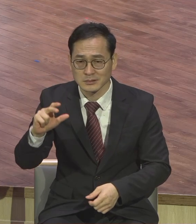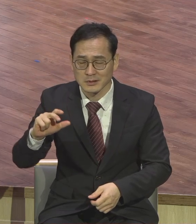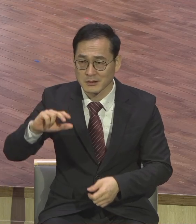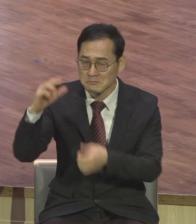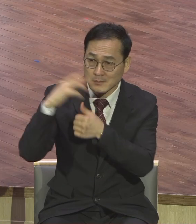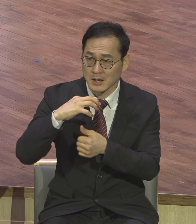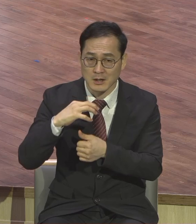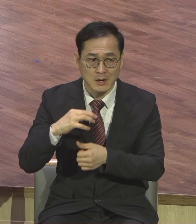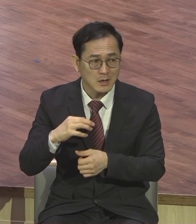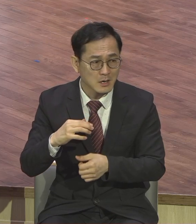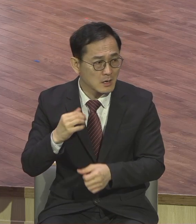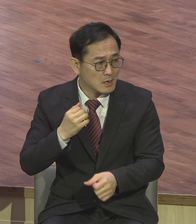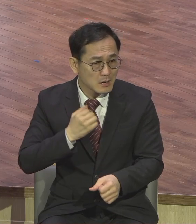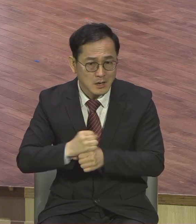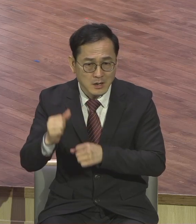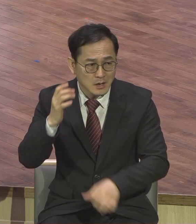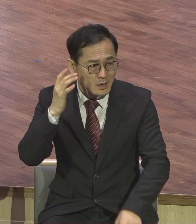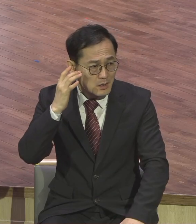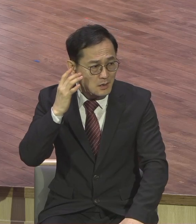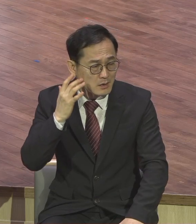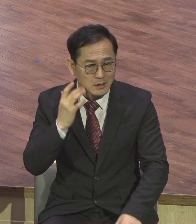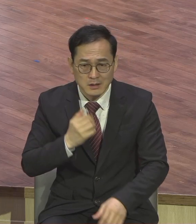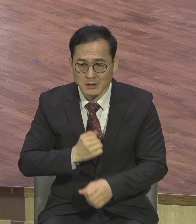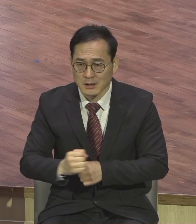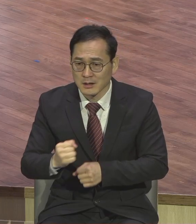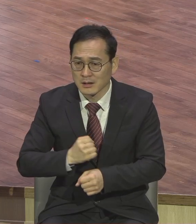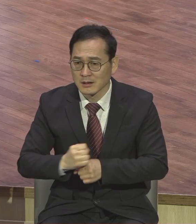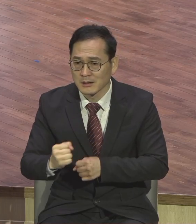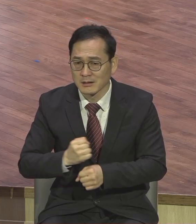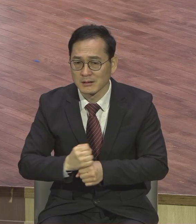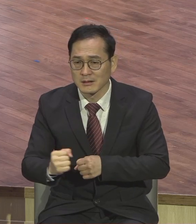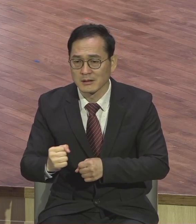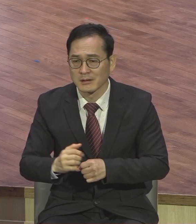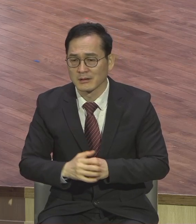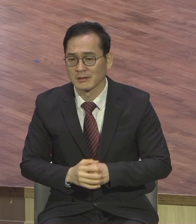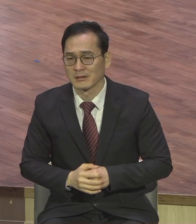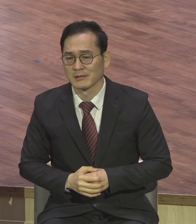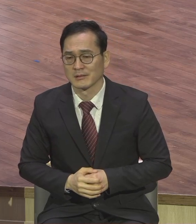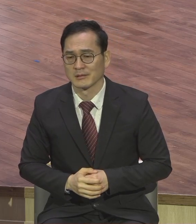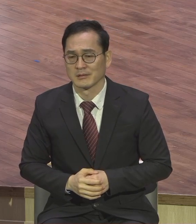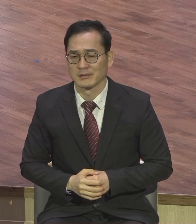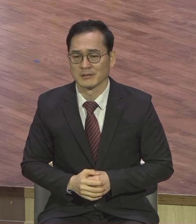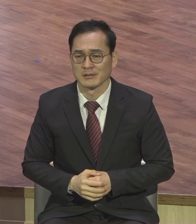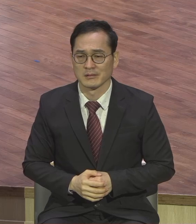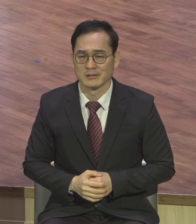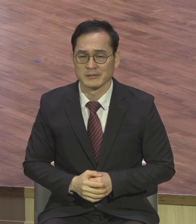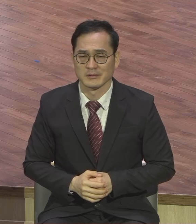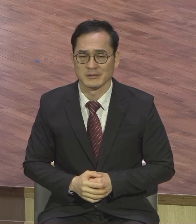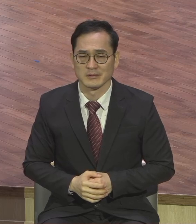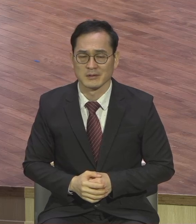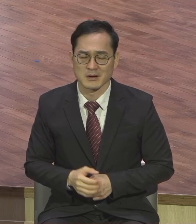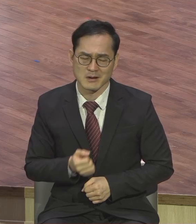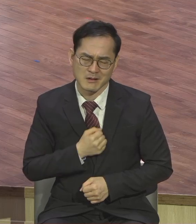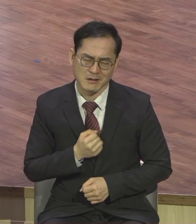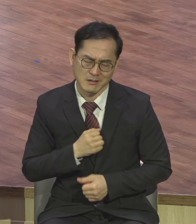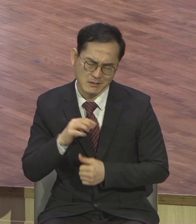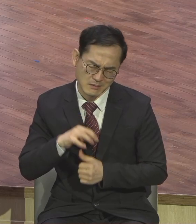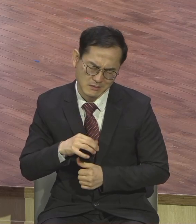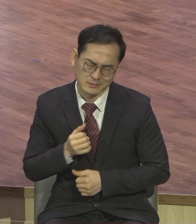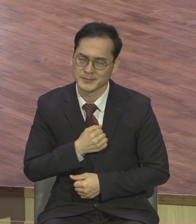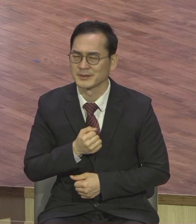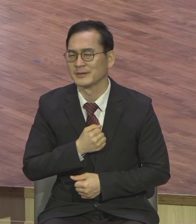어색하게 느껴질 정도로 그렇게 엄청난 변화가 왔습니다. 사실